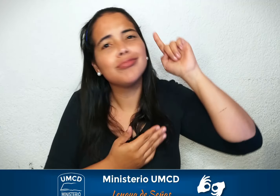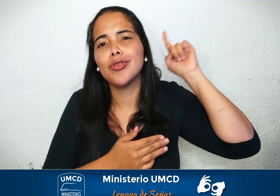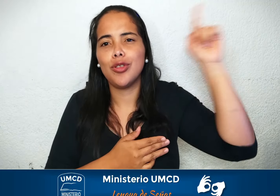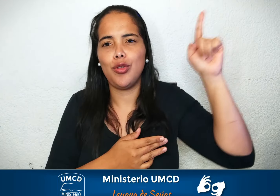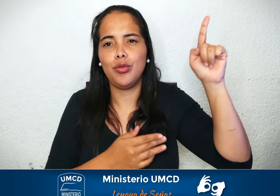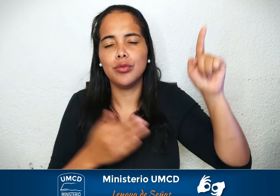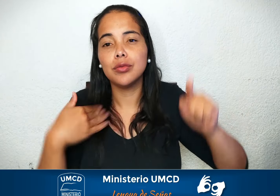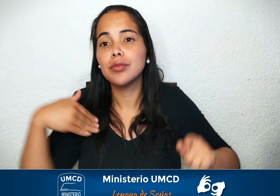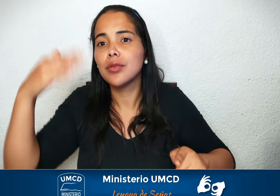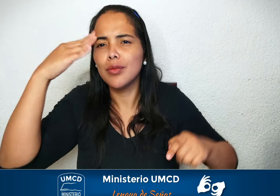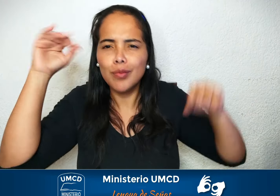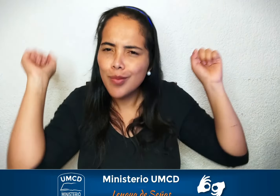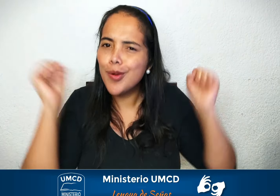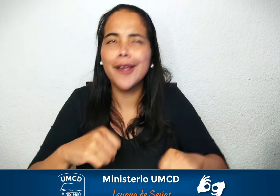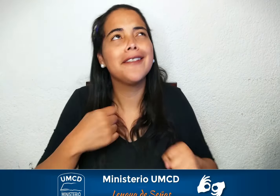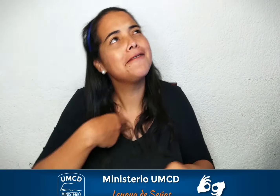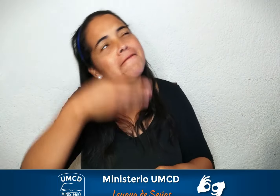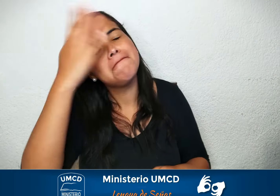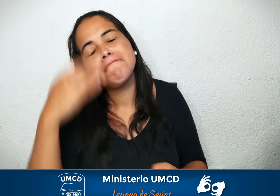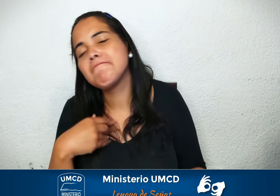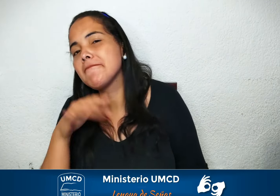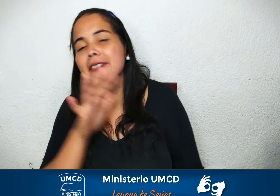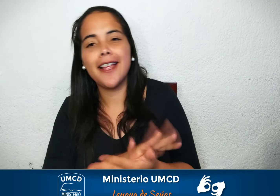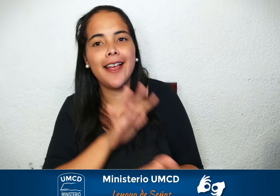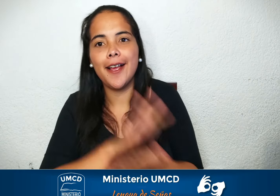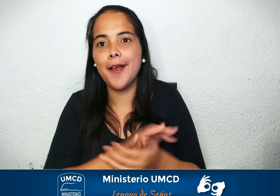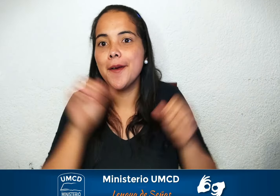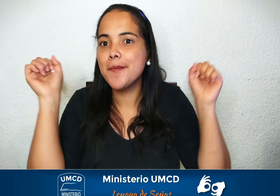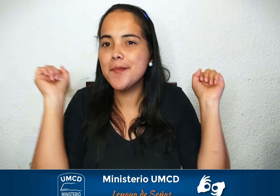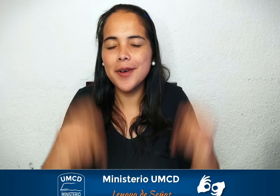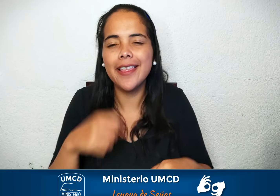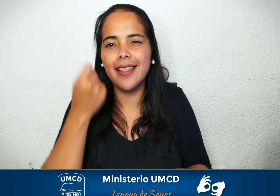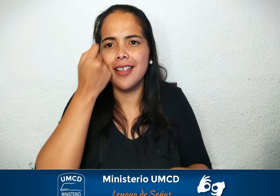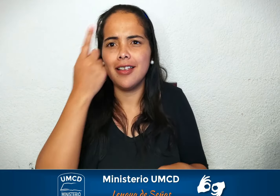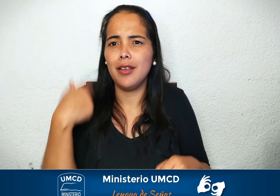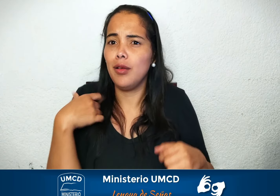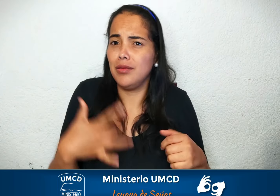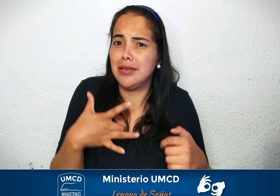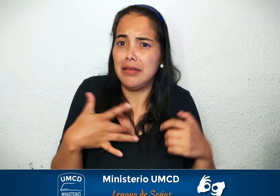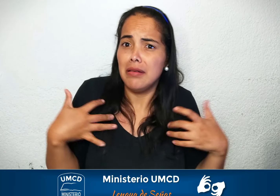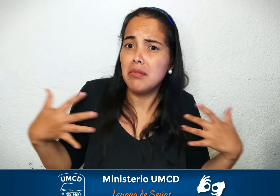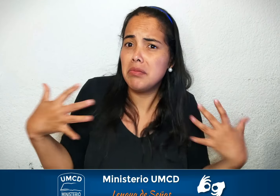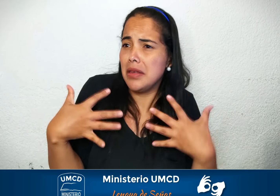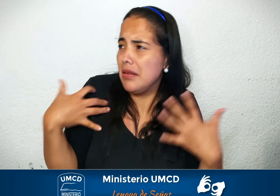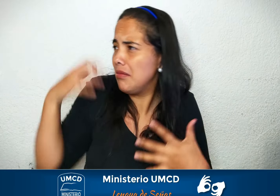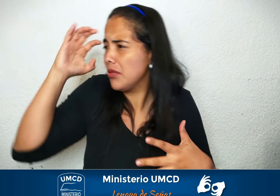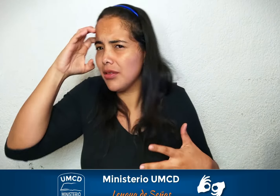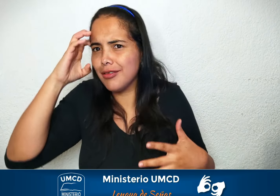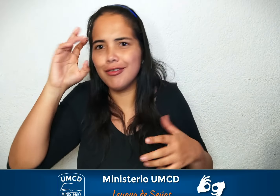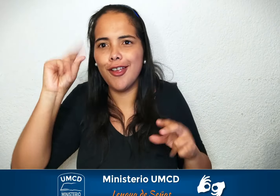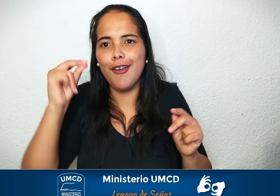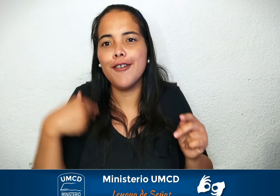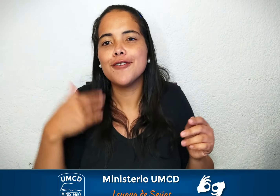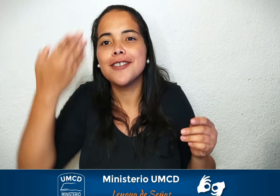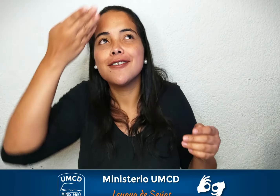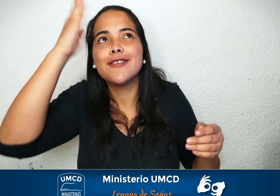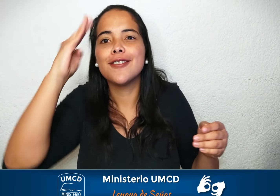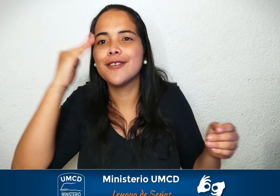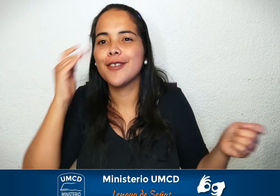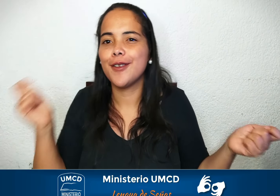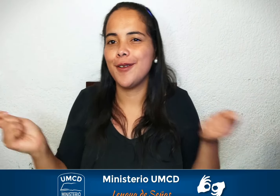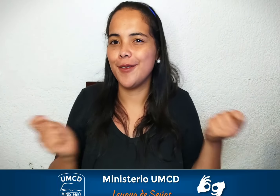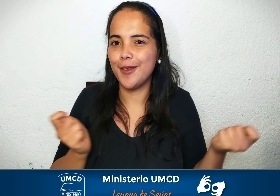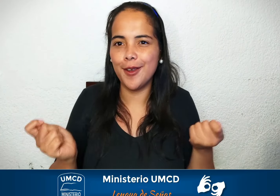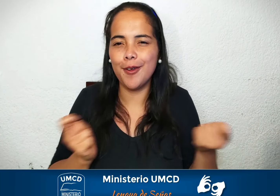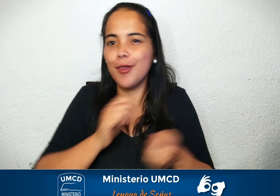Dios y podemos adorarlo, nos damos cuenta que aquello que estamos viviendo, aquello por lo que estamos pasando, no